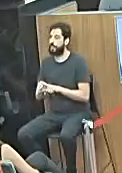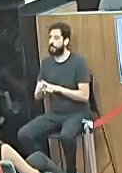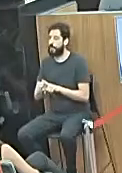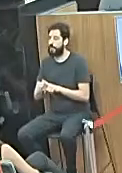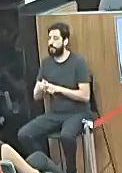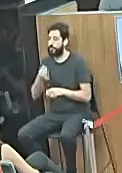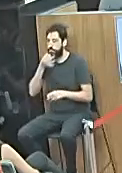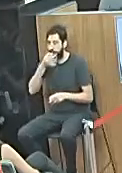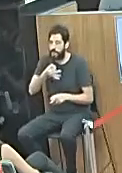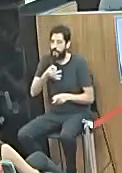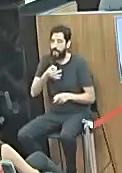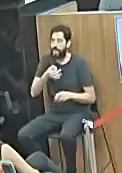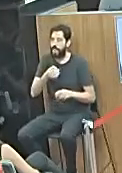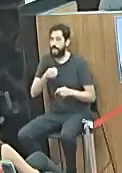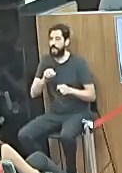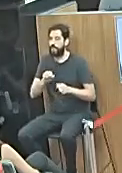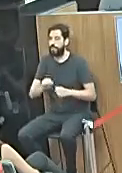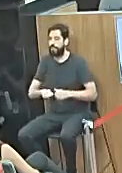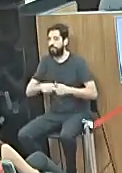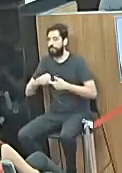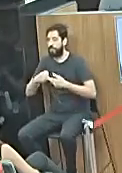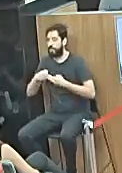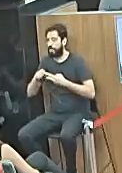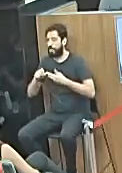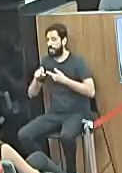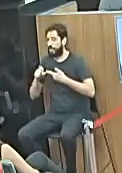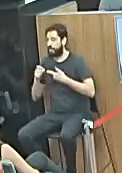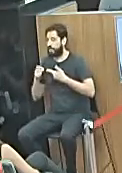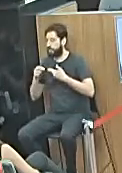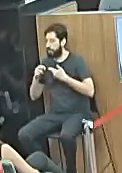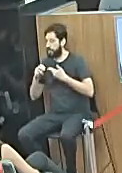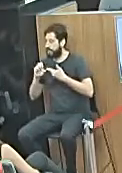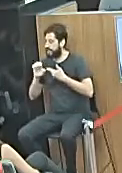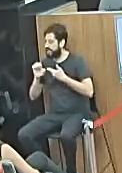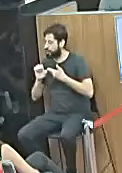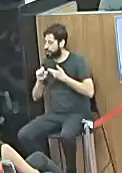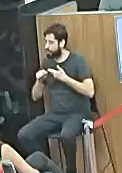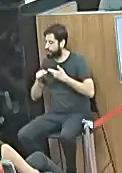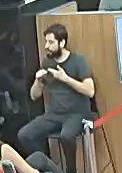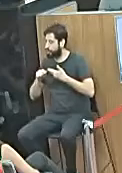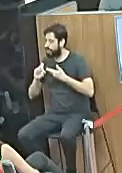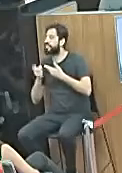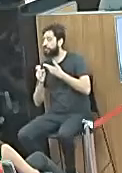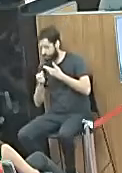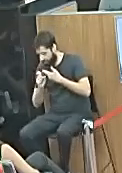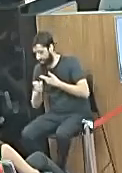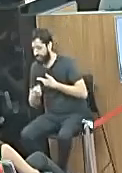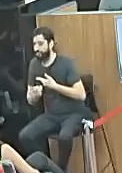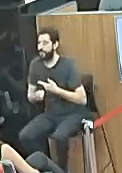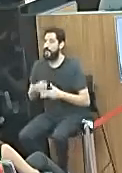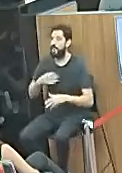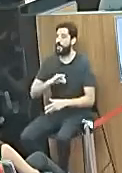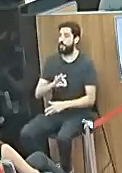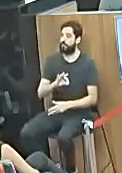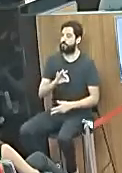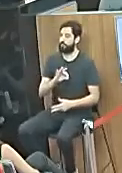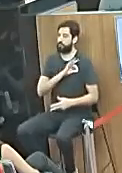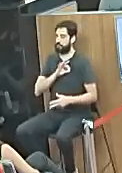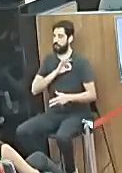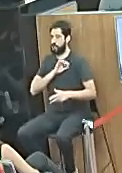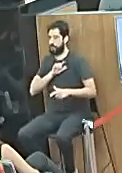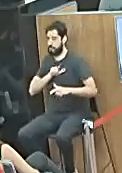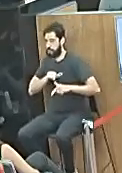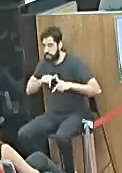no âmbito dos programas programa 0 34 polícia ostensiva